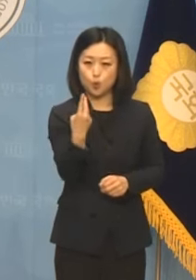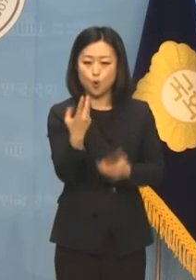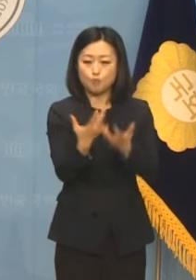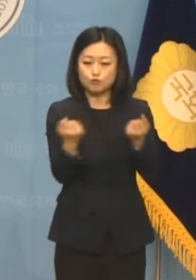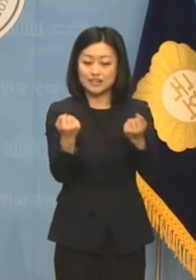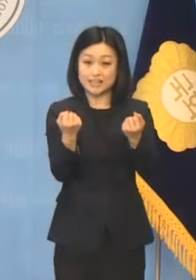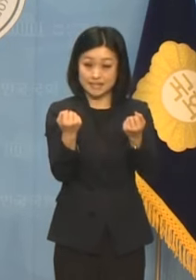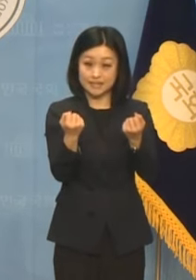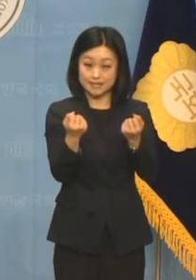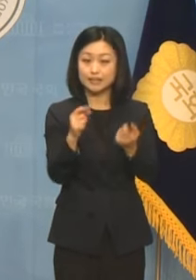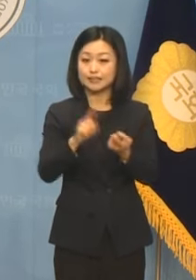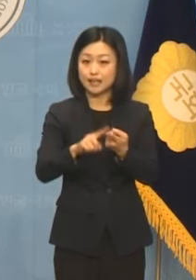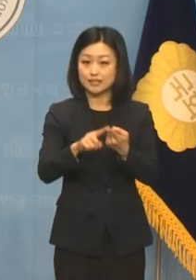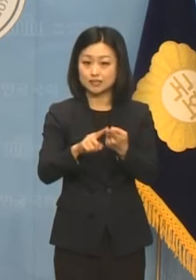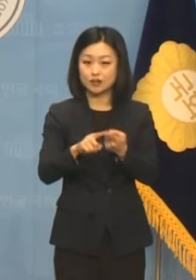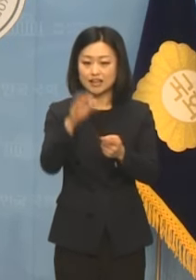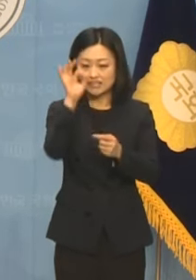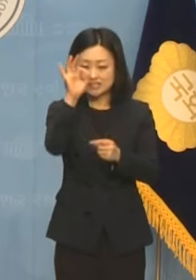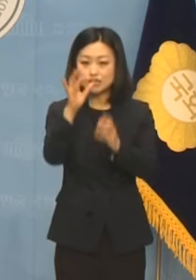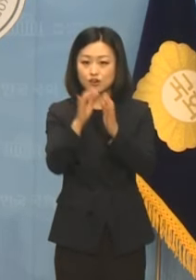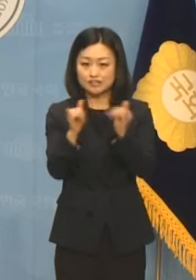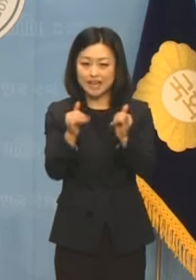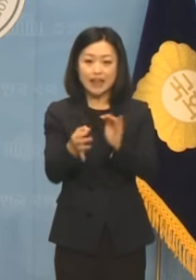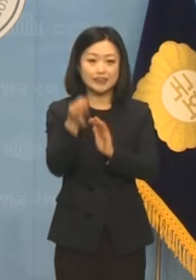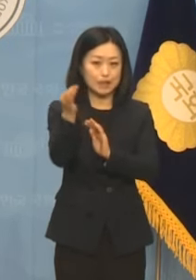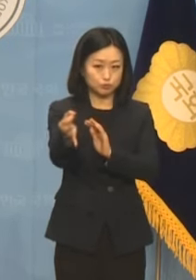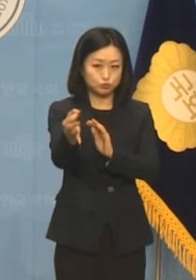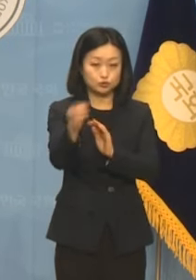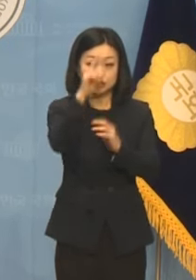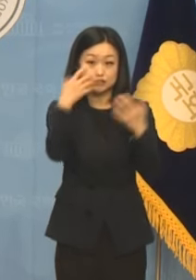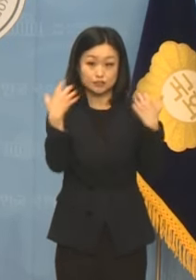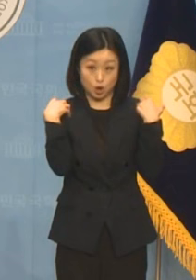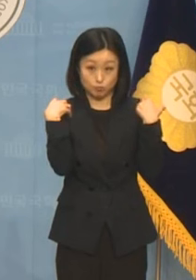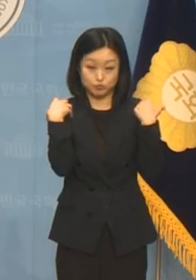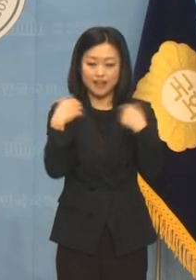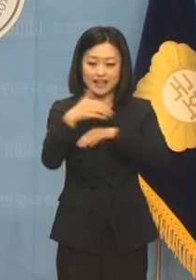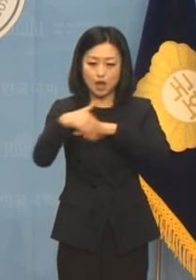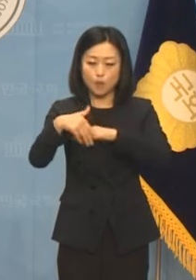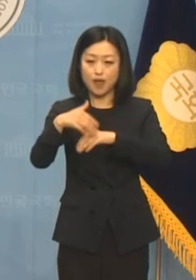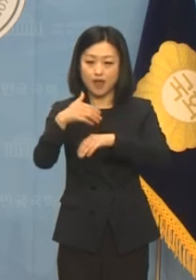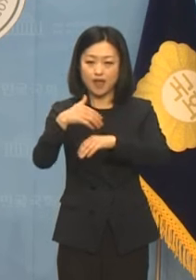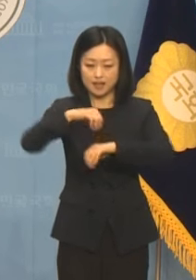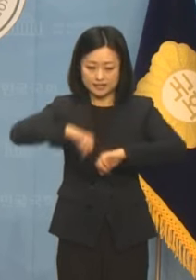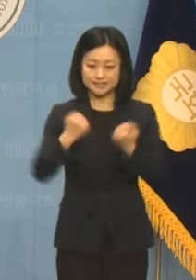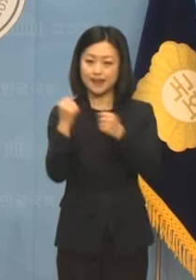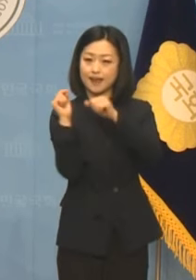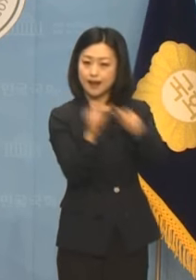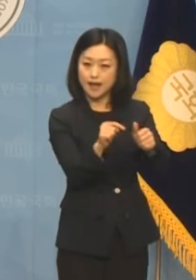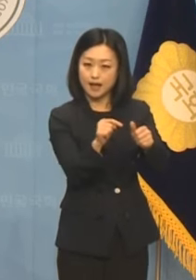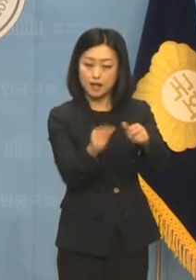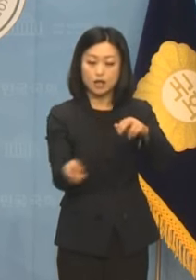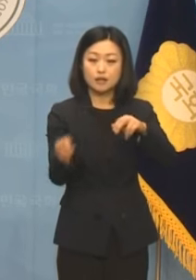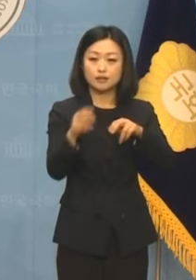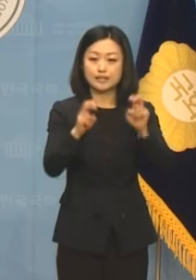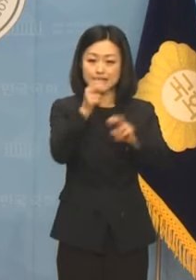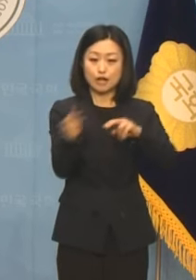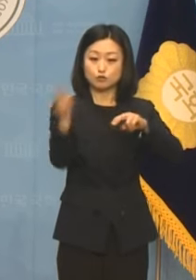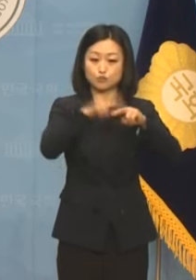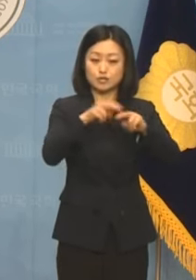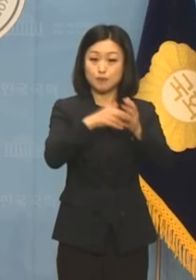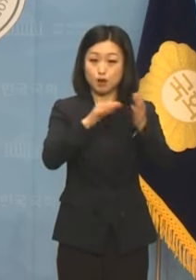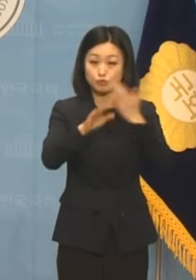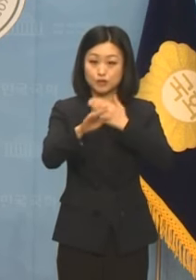납부 선택권 보장이라면 사실상 정부 정책을 수용토록 했으며 취임 즉시 추진 현안으로